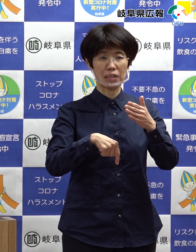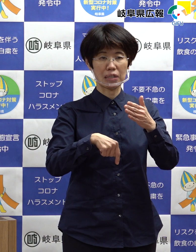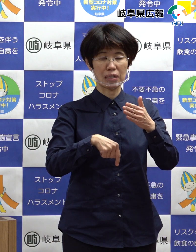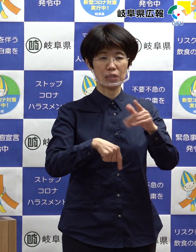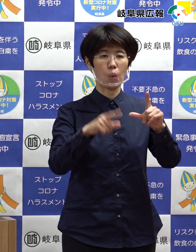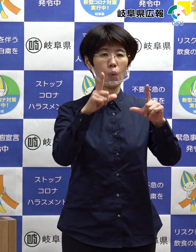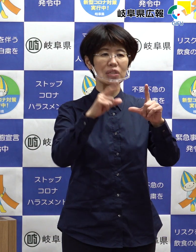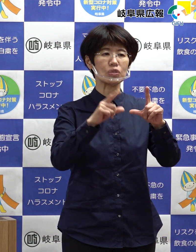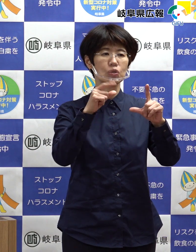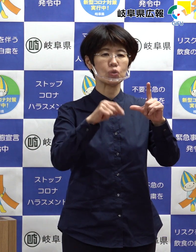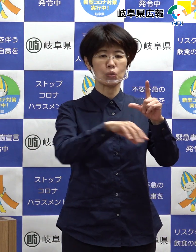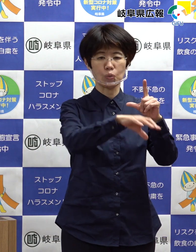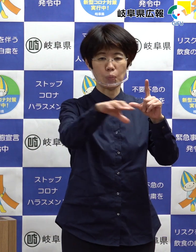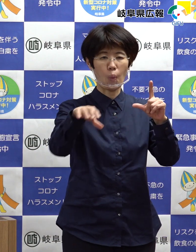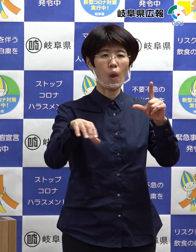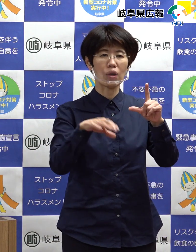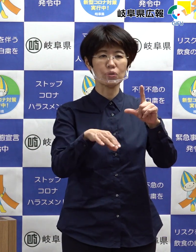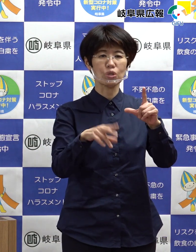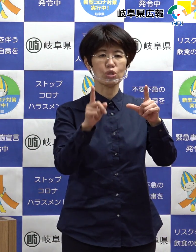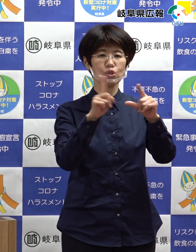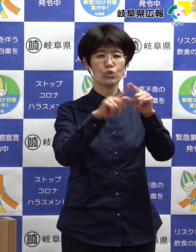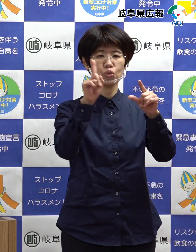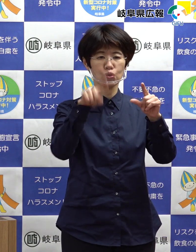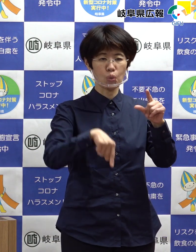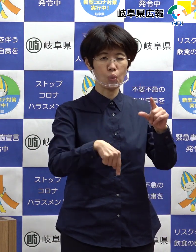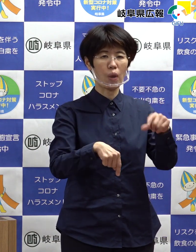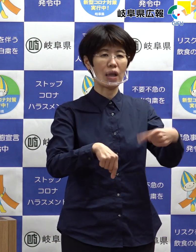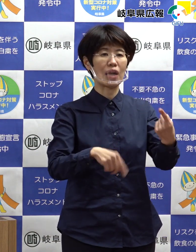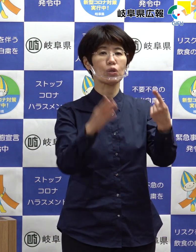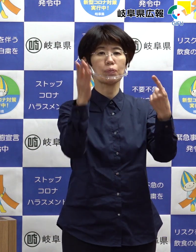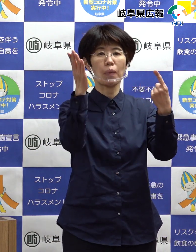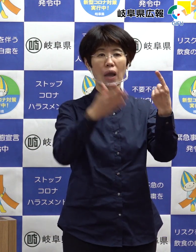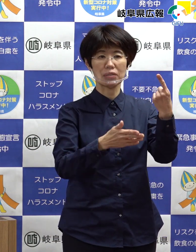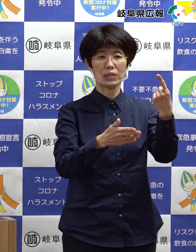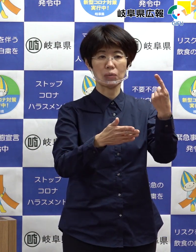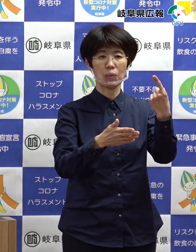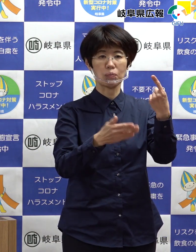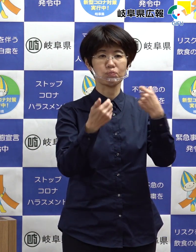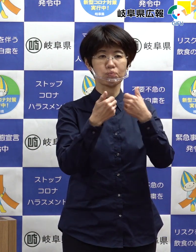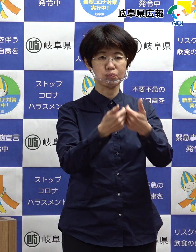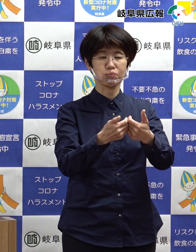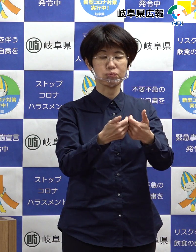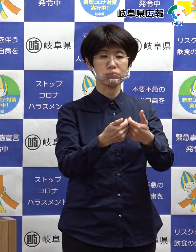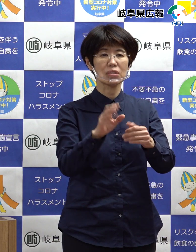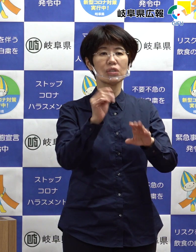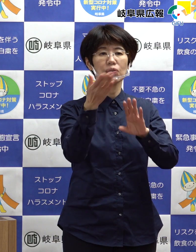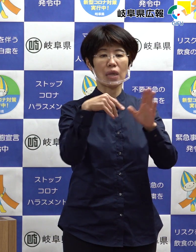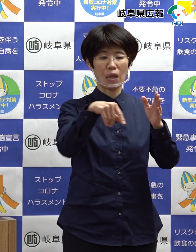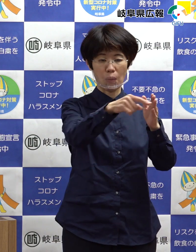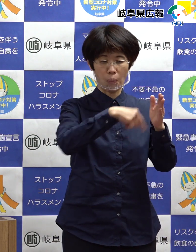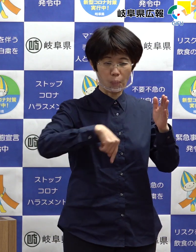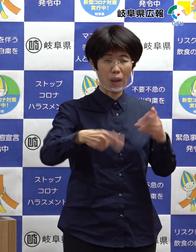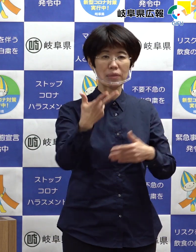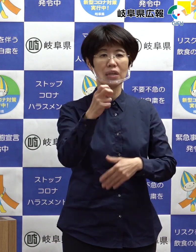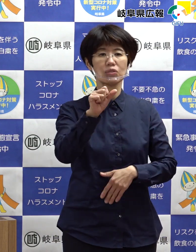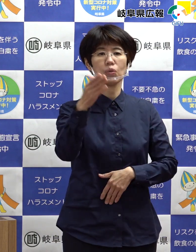の利用率でありますが、中濃県域は再び 100% に戻りました。一方、岐阜県域は少し減って